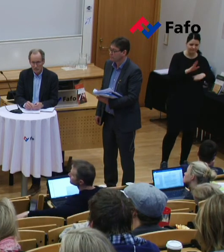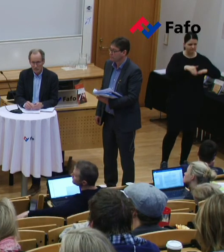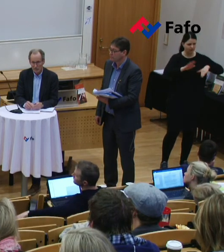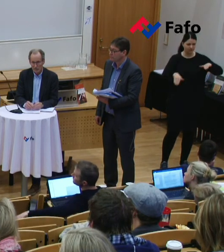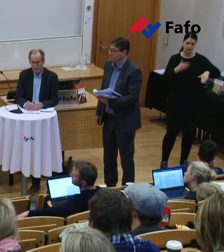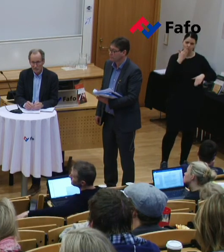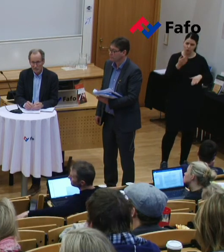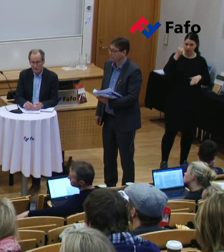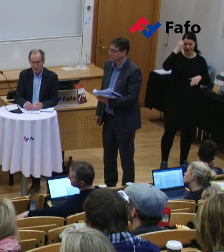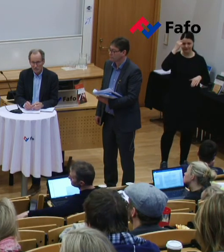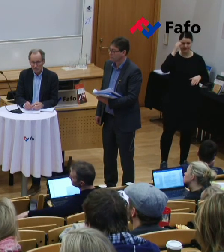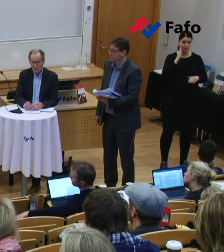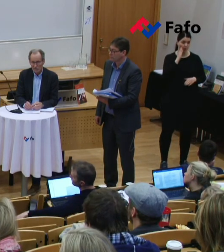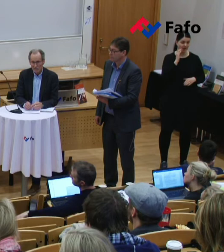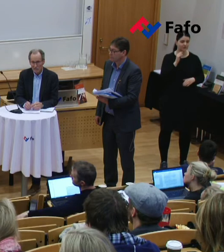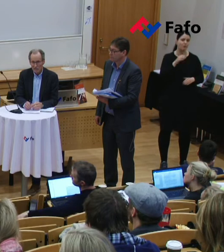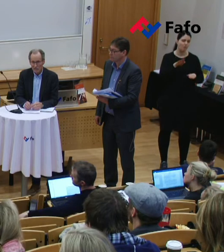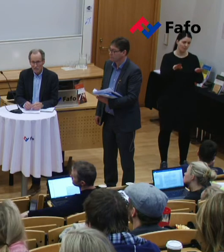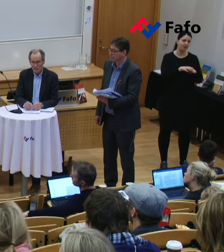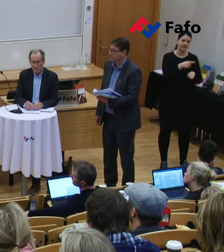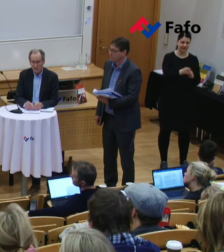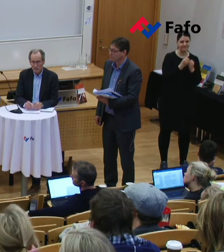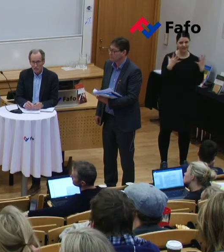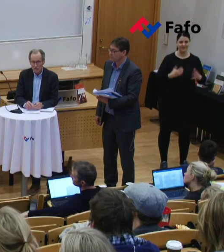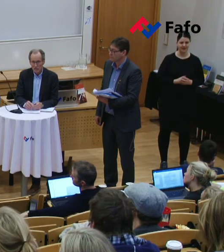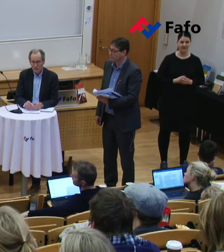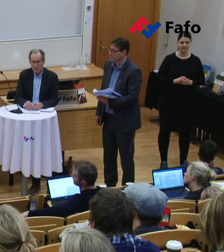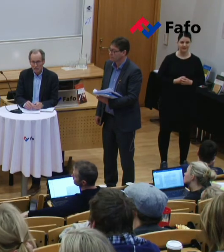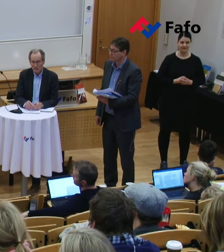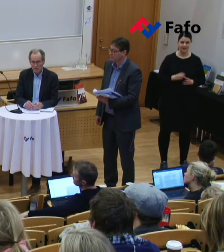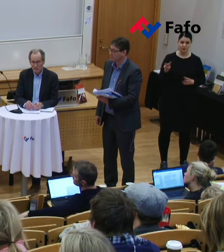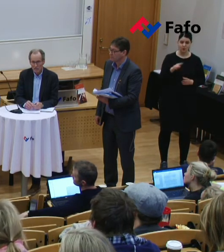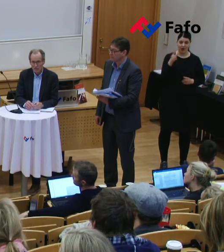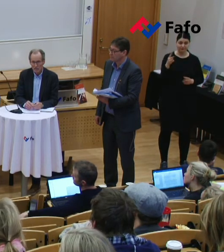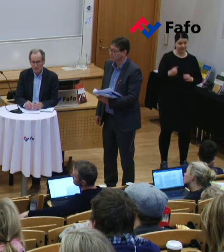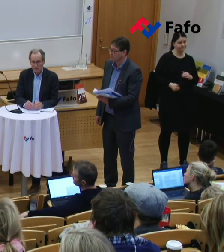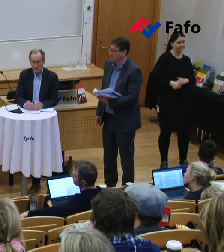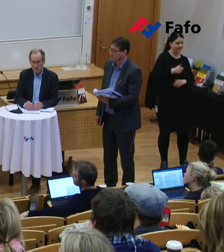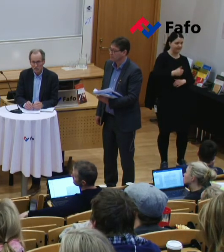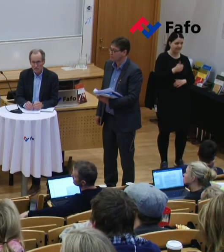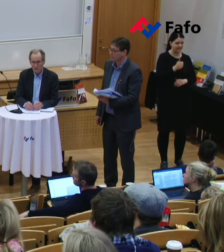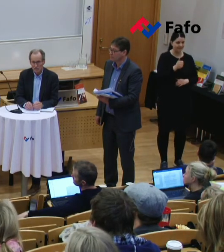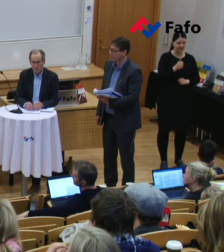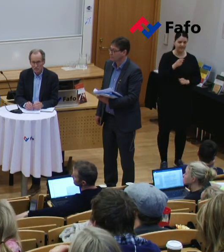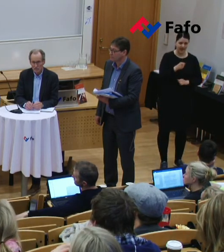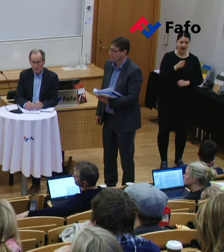egnet bomiljøer som passer for de fleste. Og det andre desidert viktigste er jo knyttet til, altså,